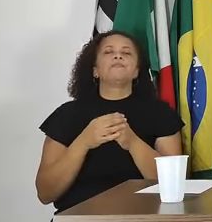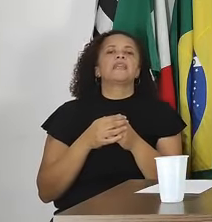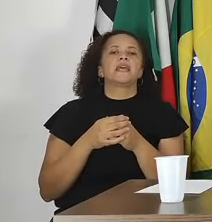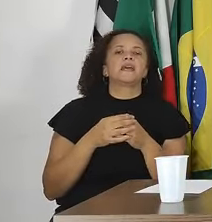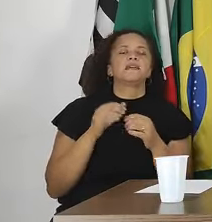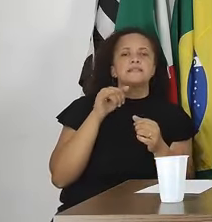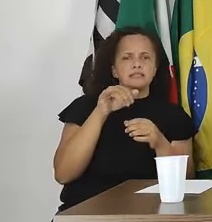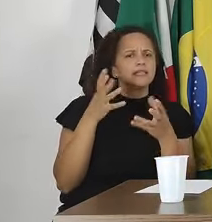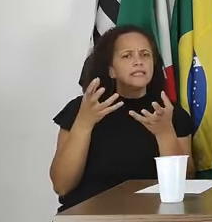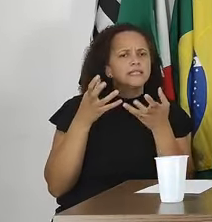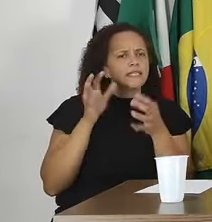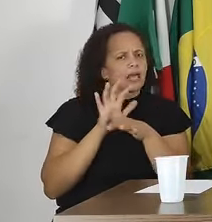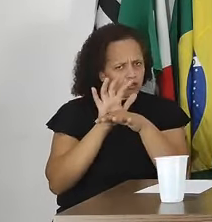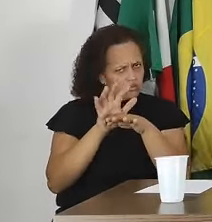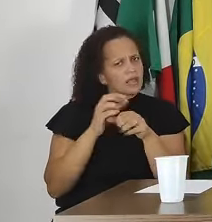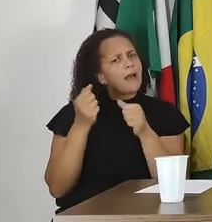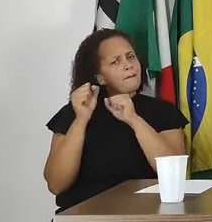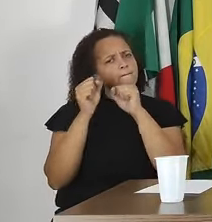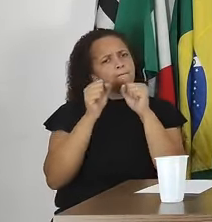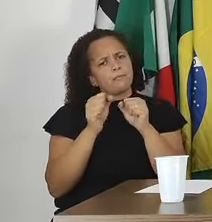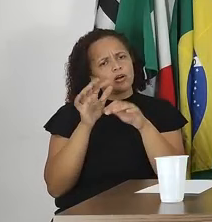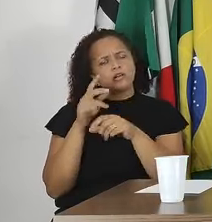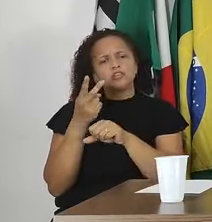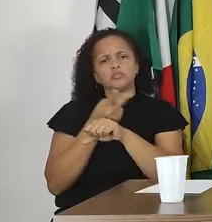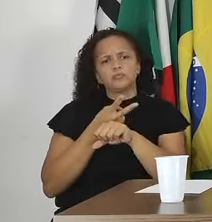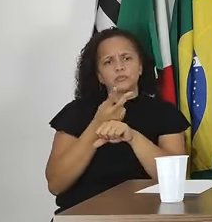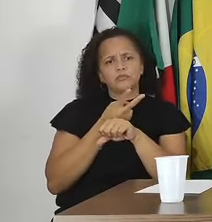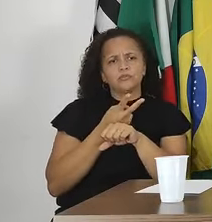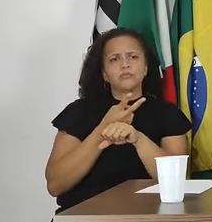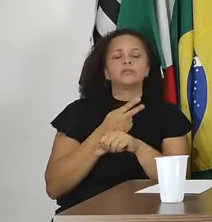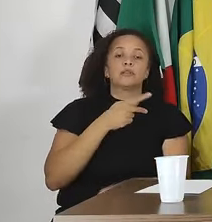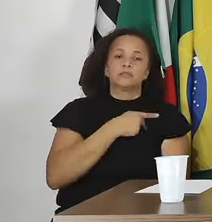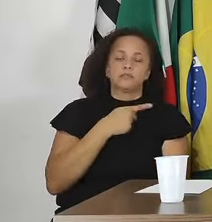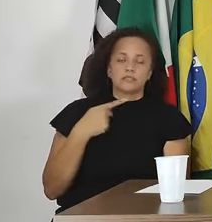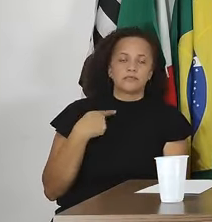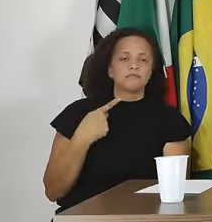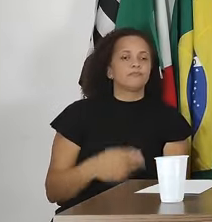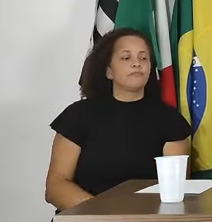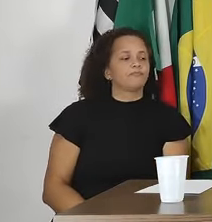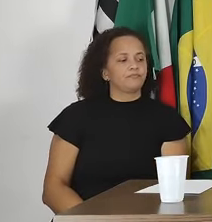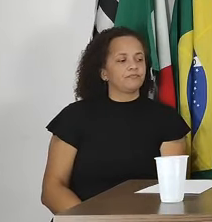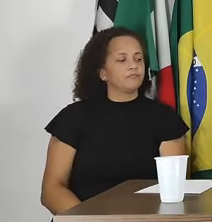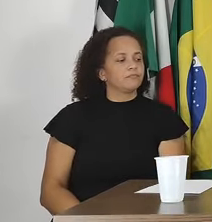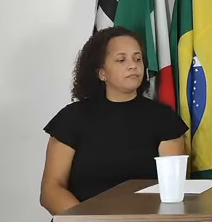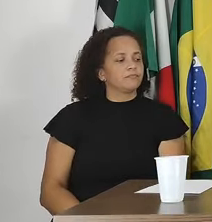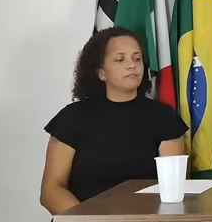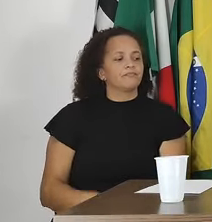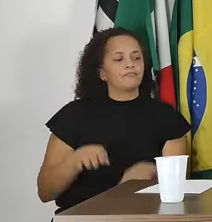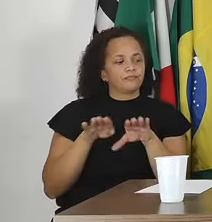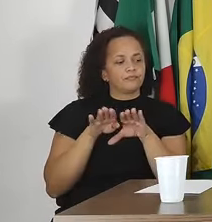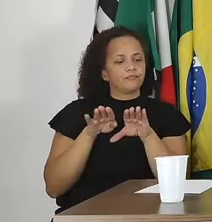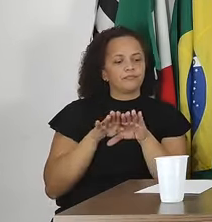Quiser ajudar, pode procurar o André e o pastor Fernando, tá bom? Nós também